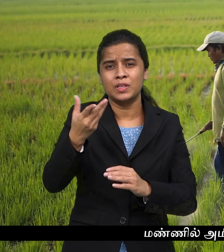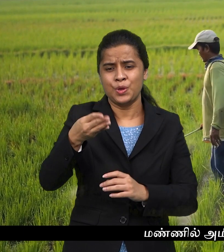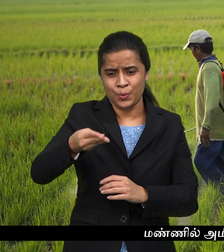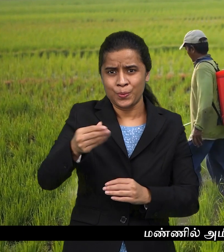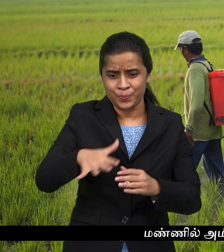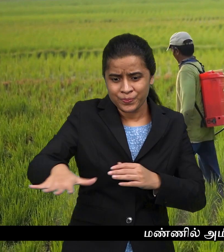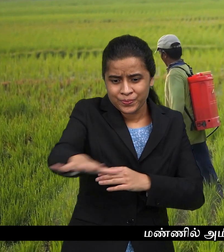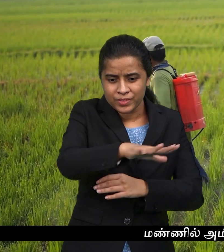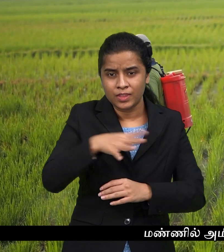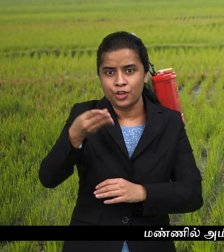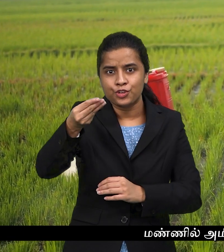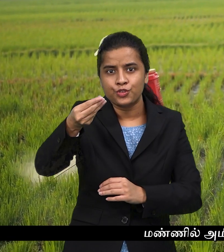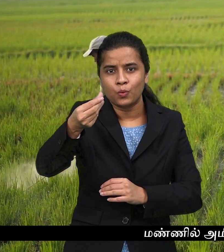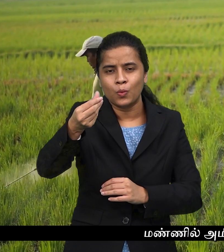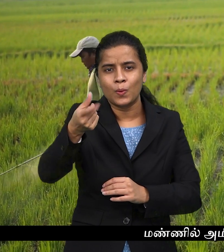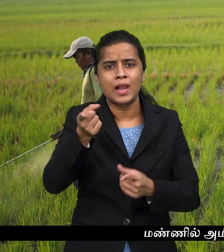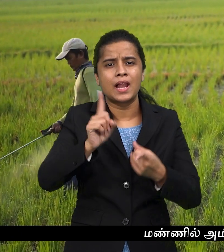மண்ணில் அமிலத்தன்மை ஏற்படுகிறது.